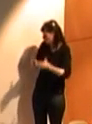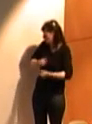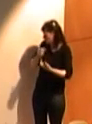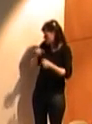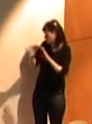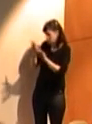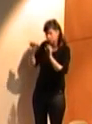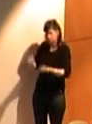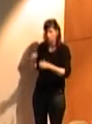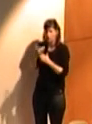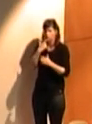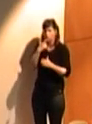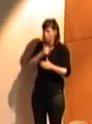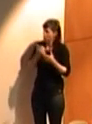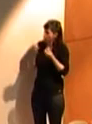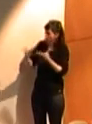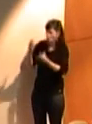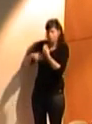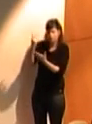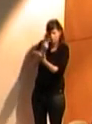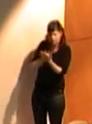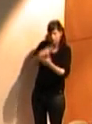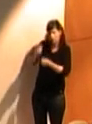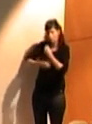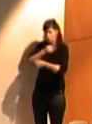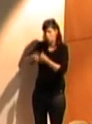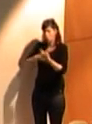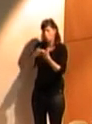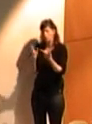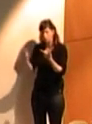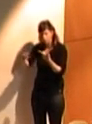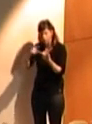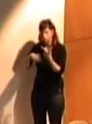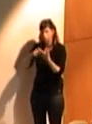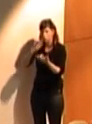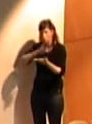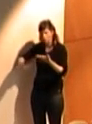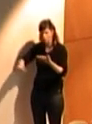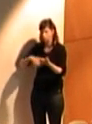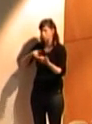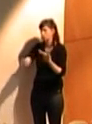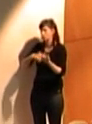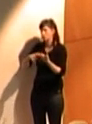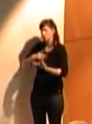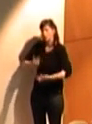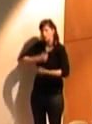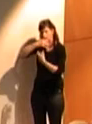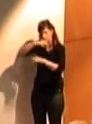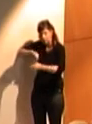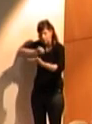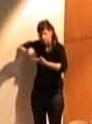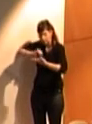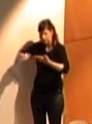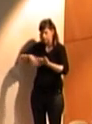travaillé sur des dessins, sur des découpages, du collage, du récit, de l'écoute